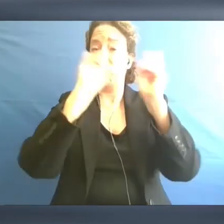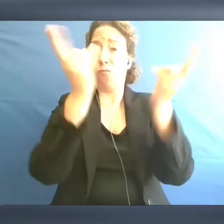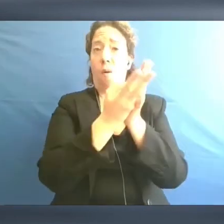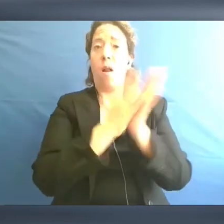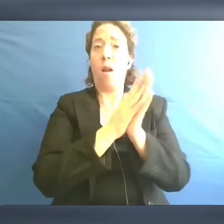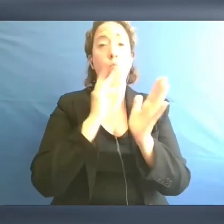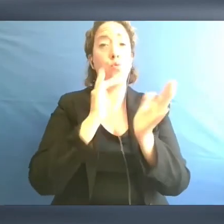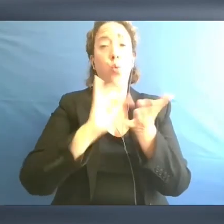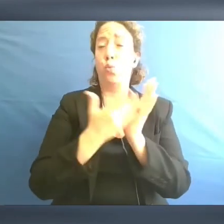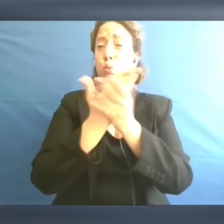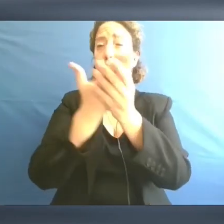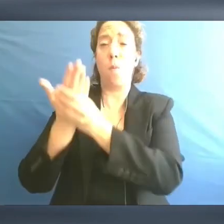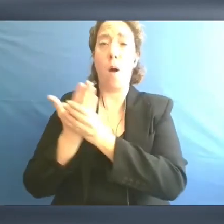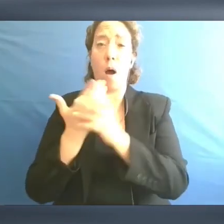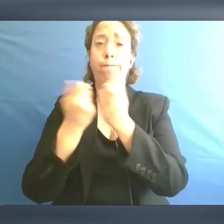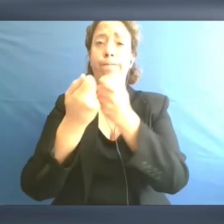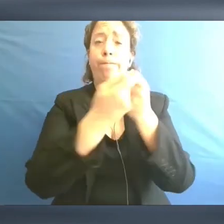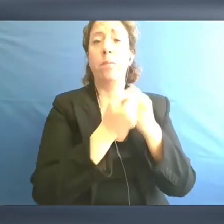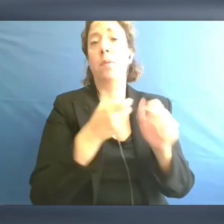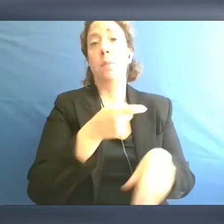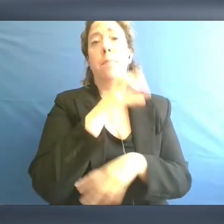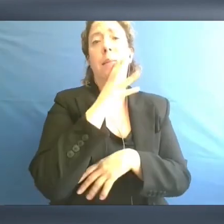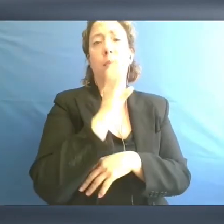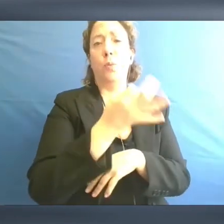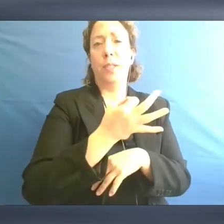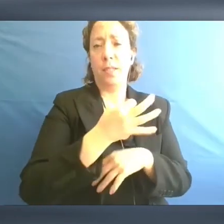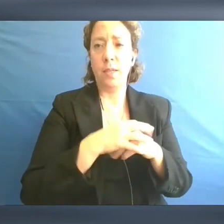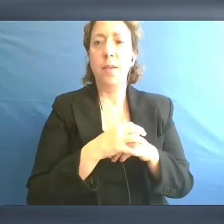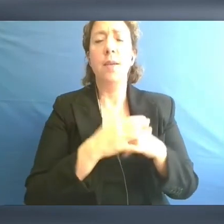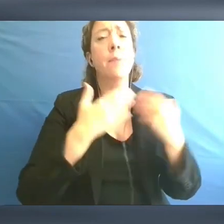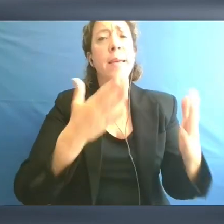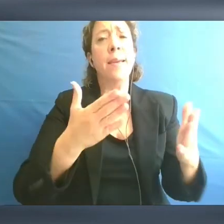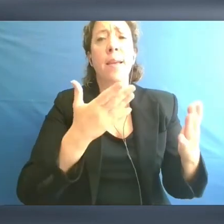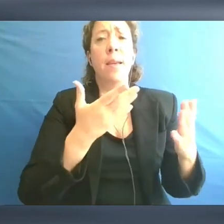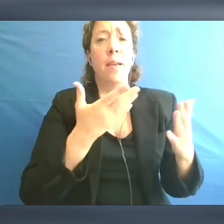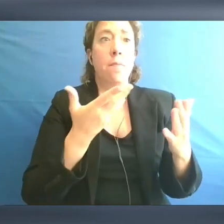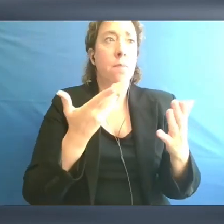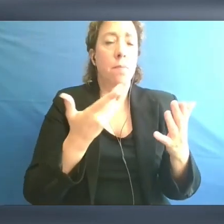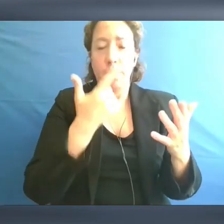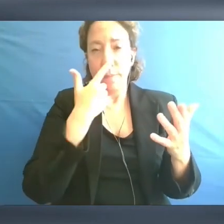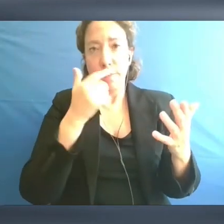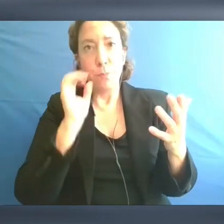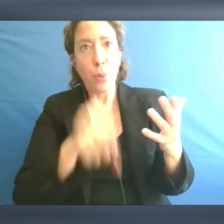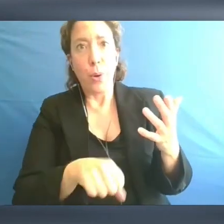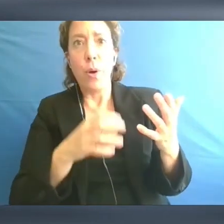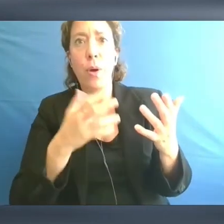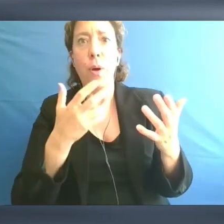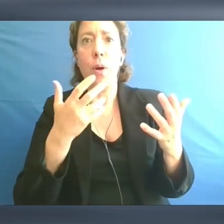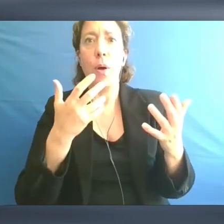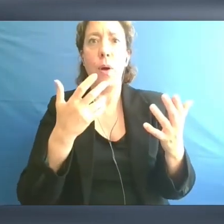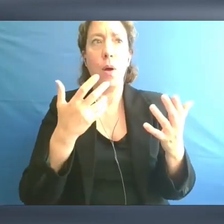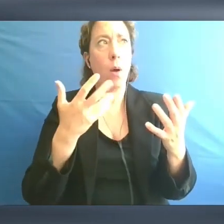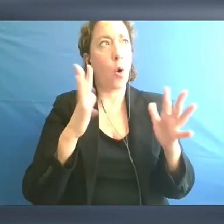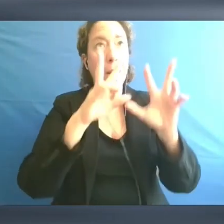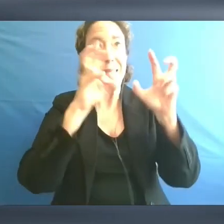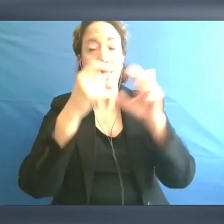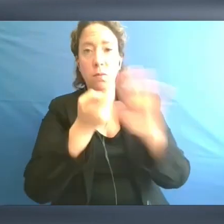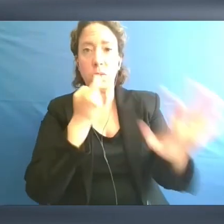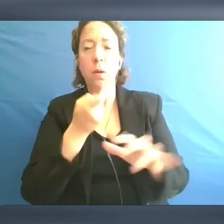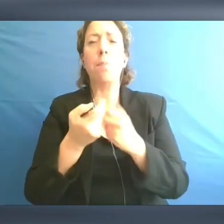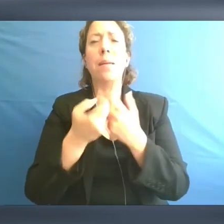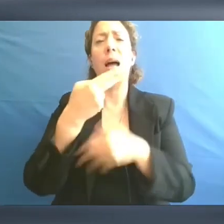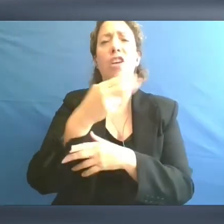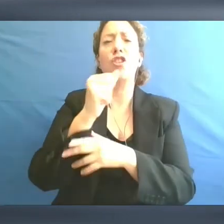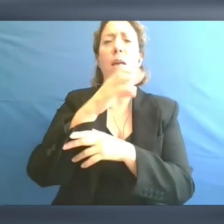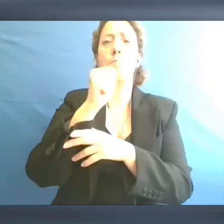type de document, donc ça c'est très pratique. Mais ça ne nous dit pas qu'est-ce qui peut être utilisé pour fournir ce titre. Alors en HTML, par exemple,